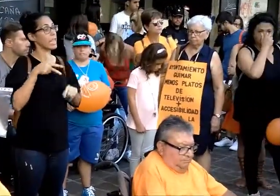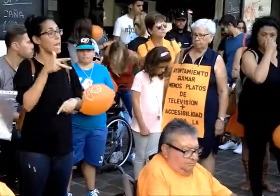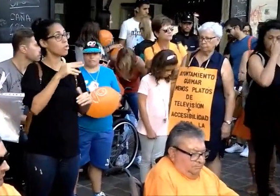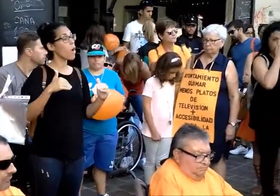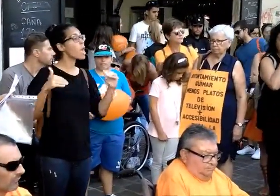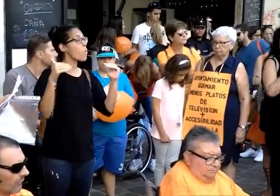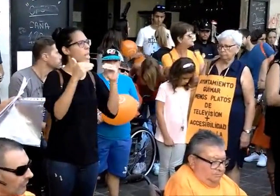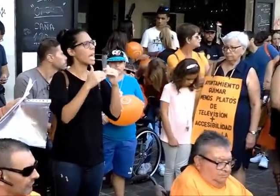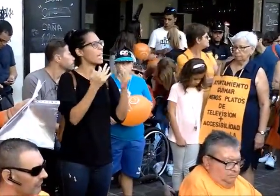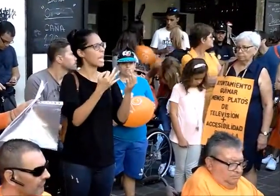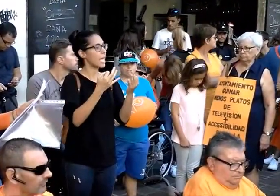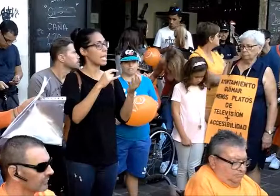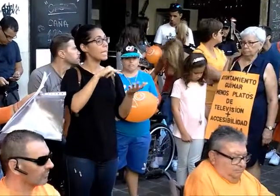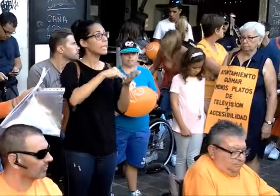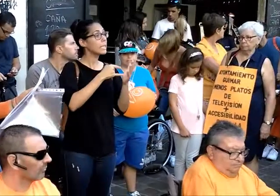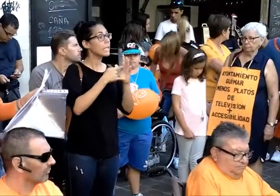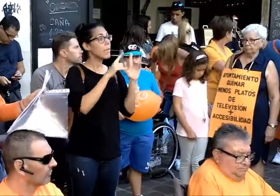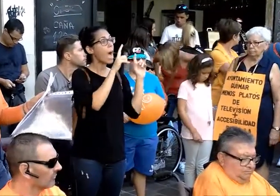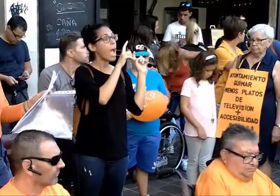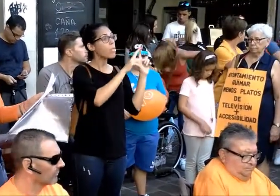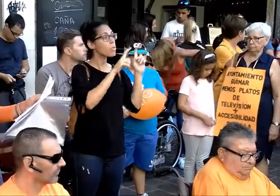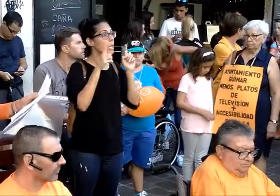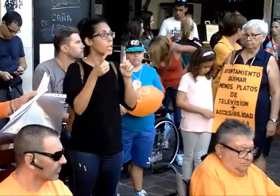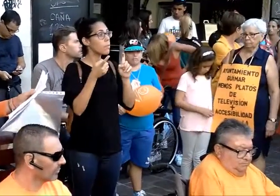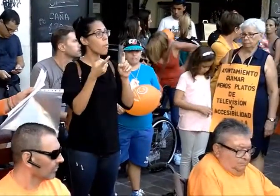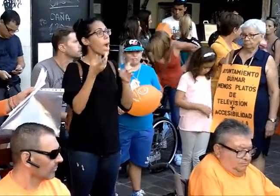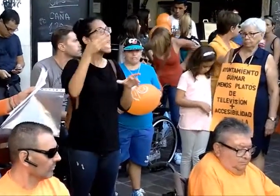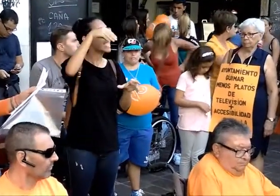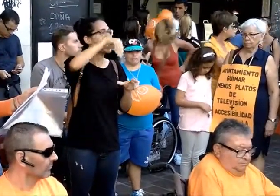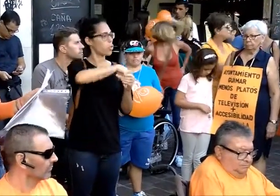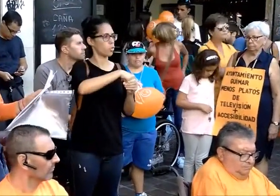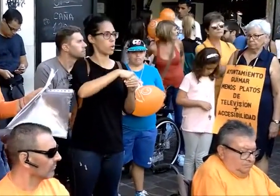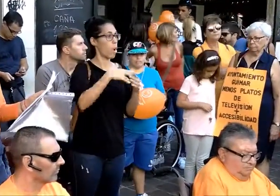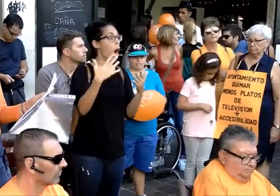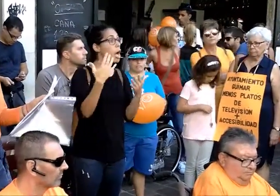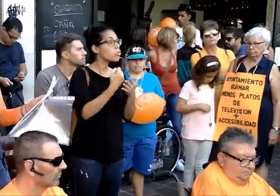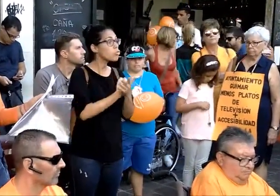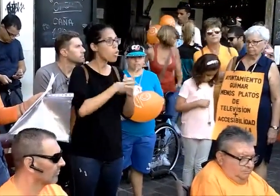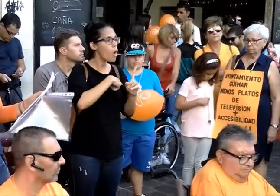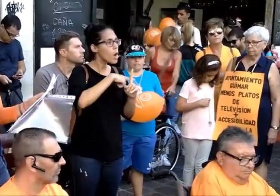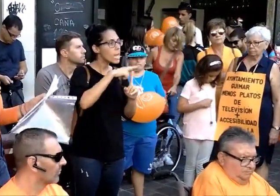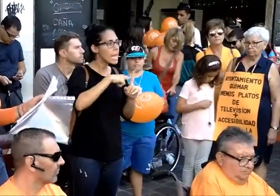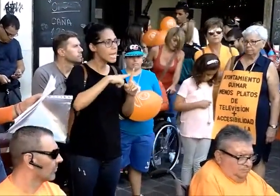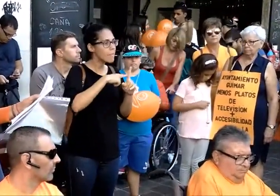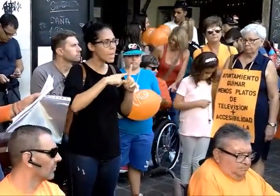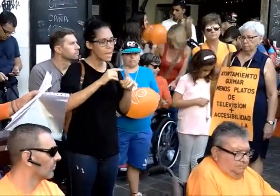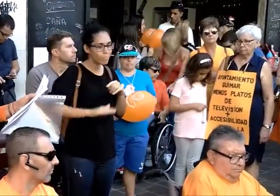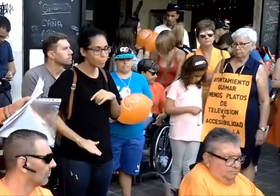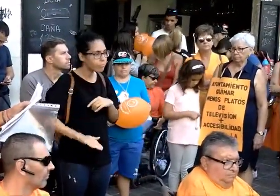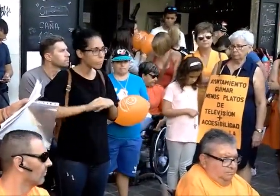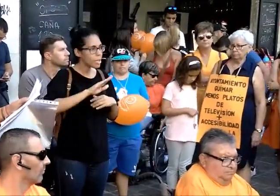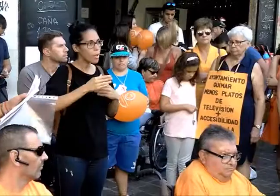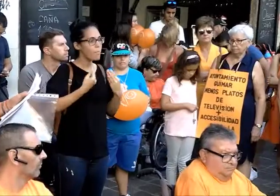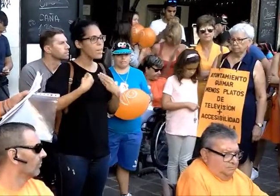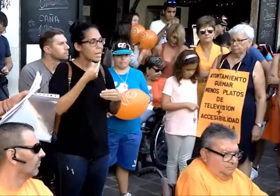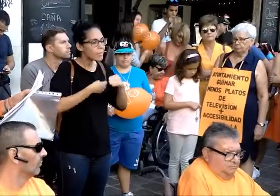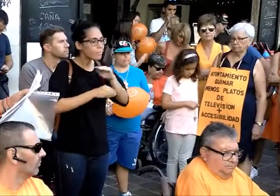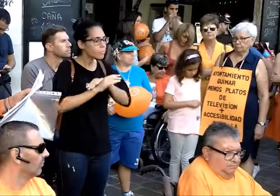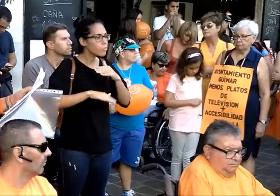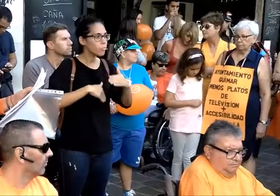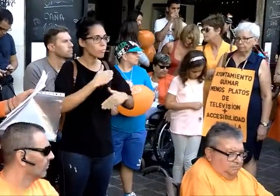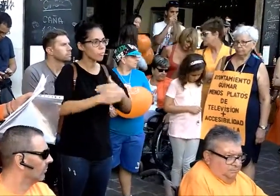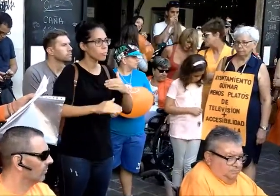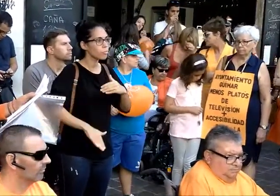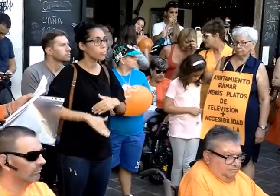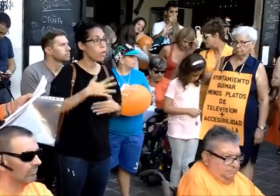se asegurará un sistema educativo inclusivo a todos los niveles y a lo largo de toda la vida, en que